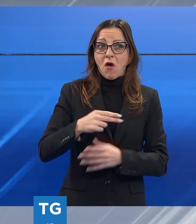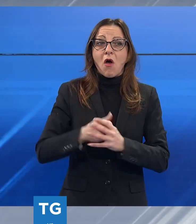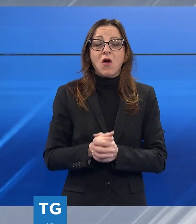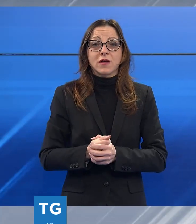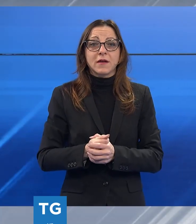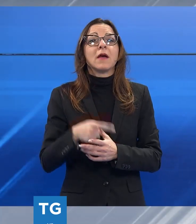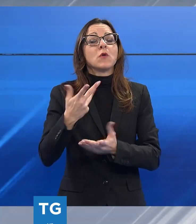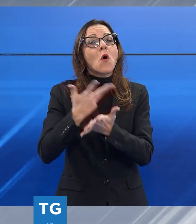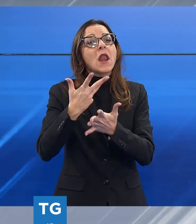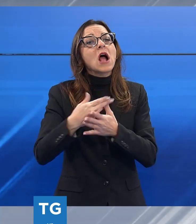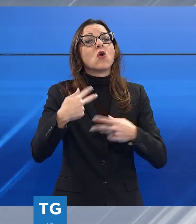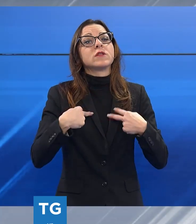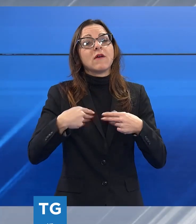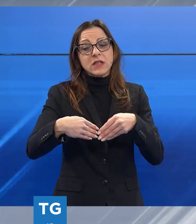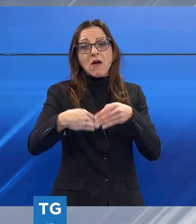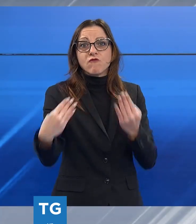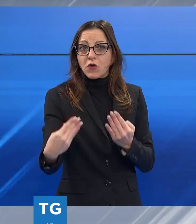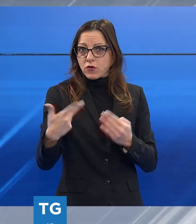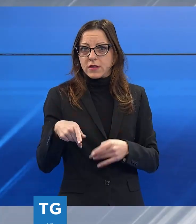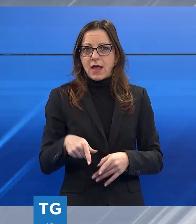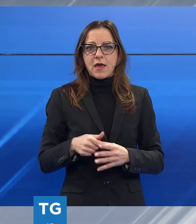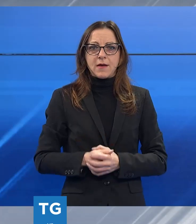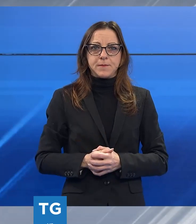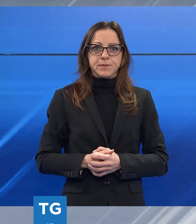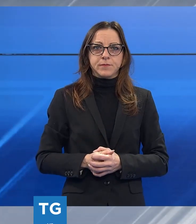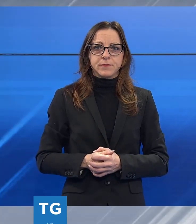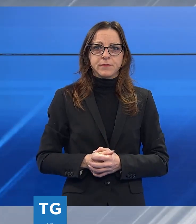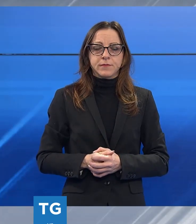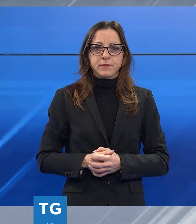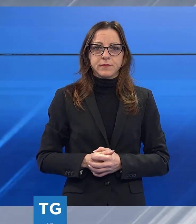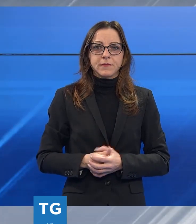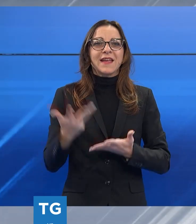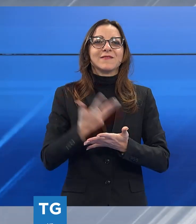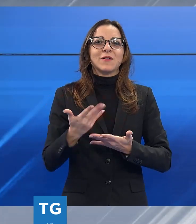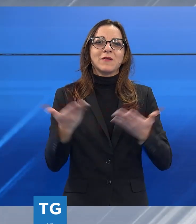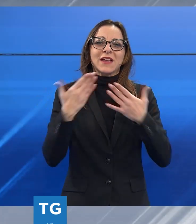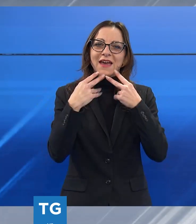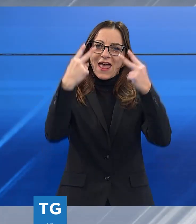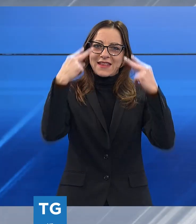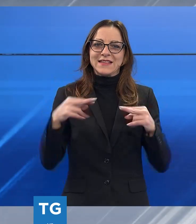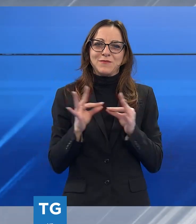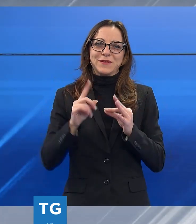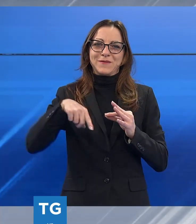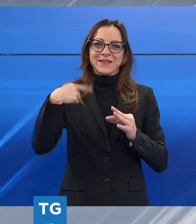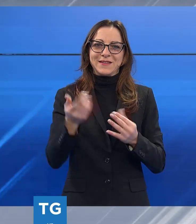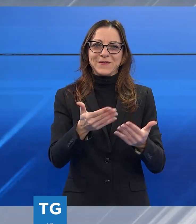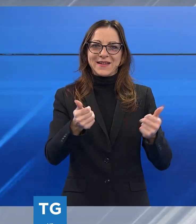vita della frontiera. E adesso passiamo la linea alle notizie sportive.